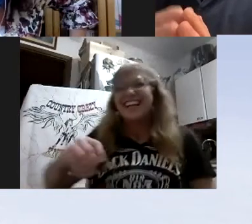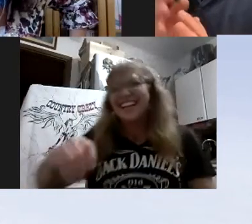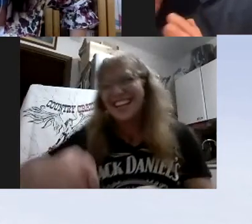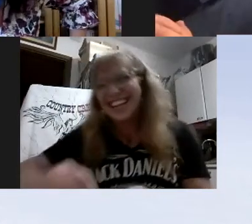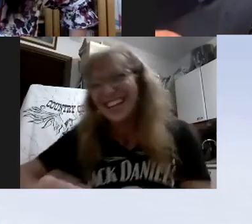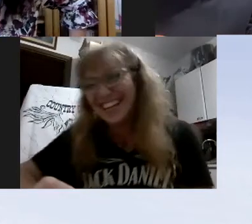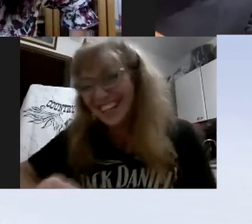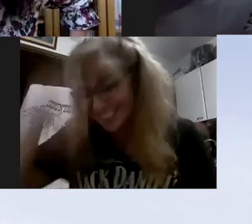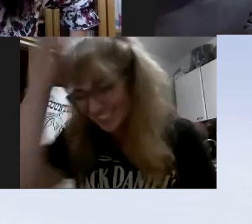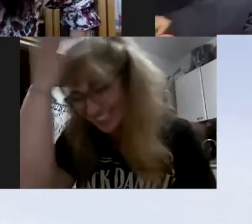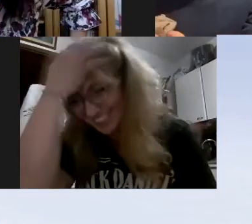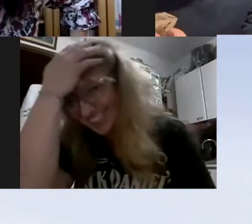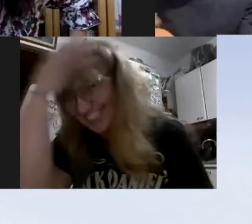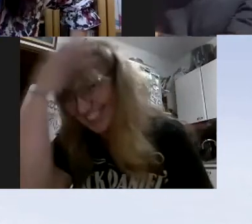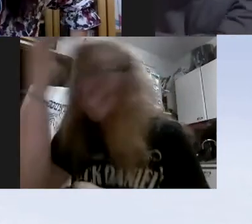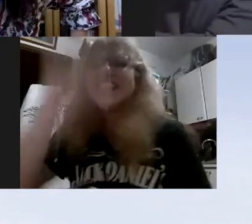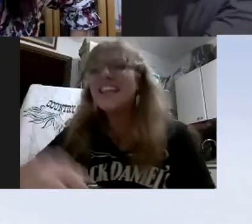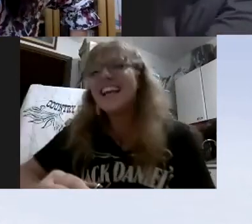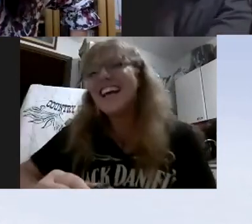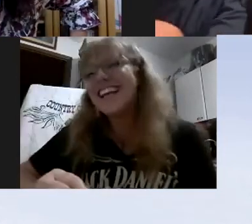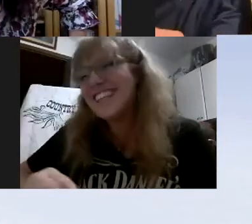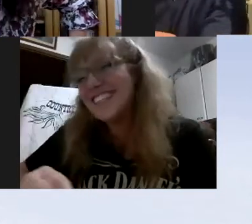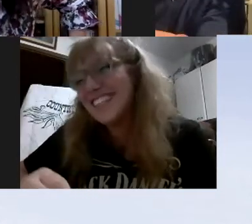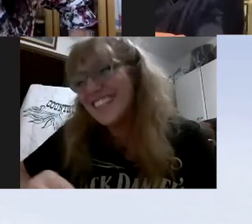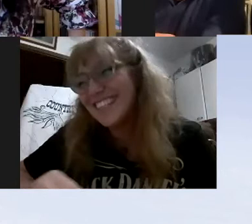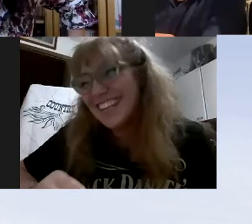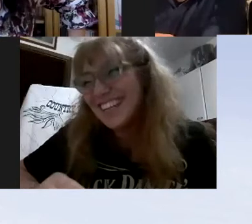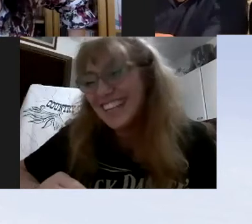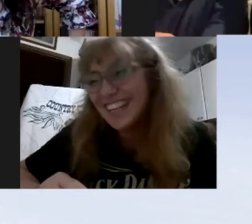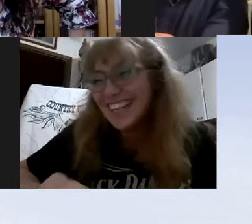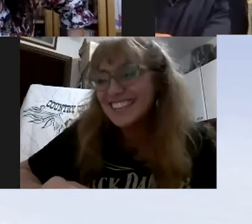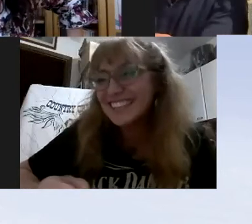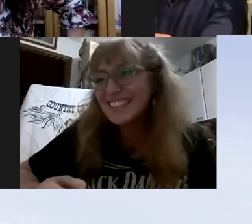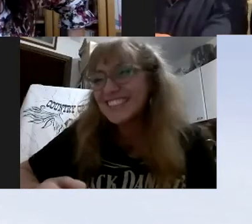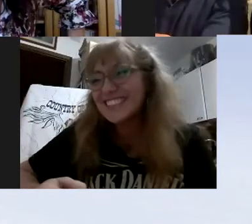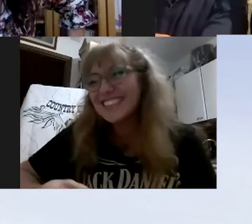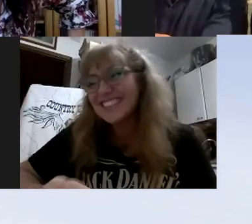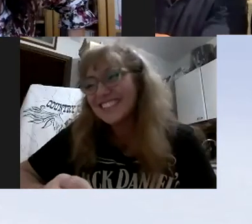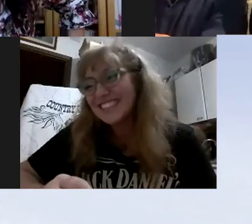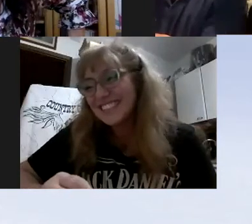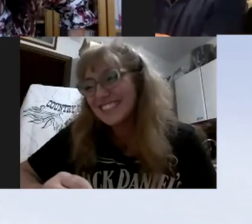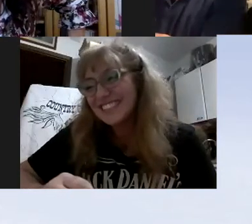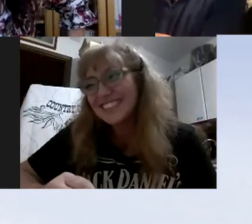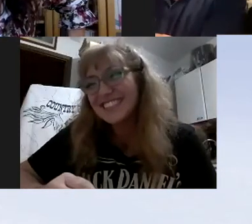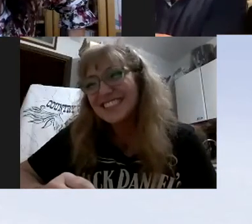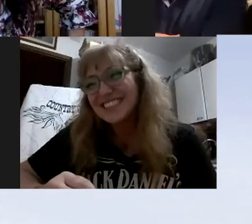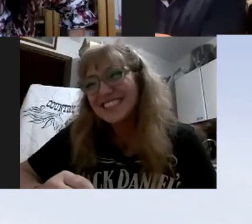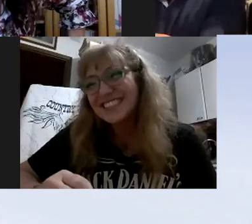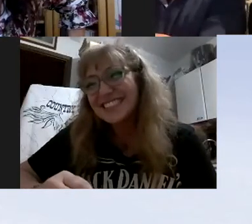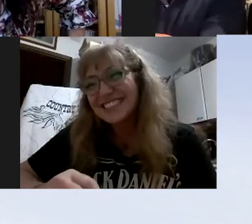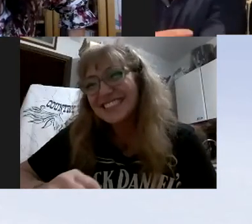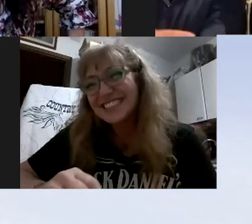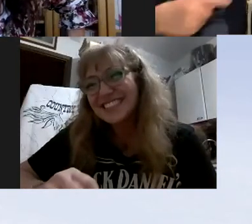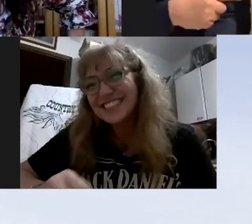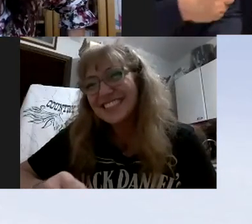Trovare la stella giusta. Ma scusate, ma secondo voi, visto che ha raddoppiato il suo peso da